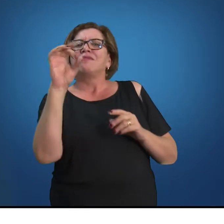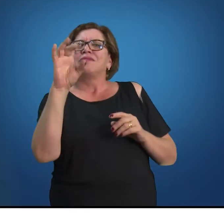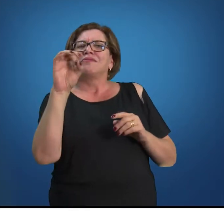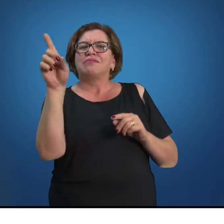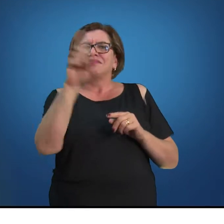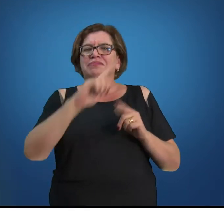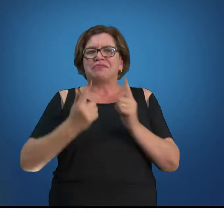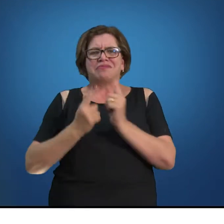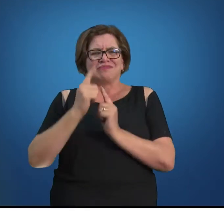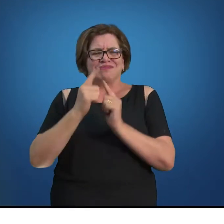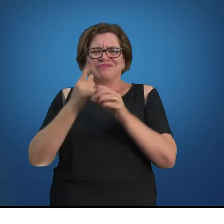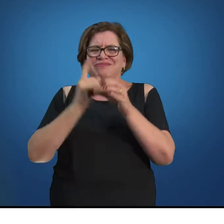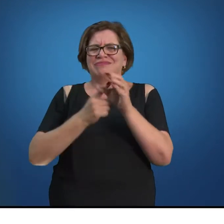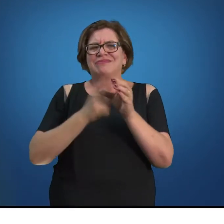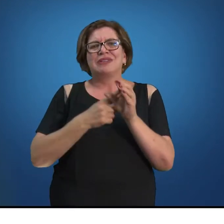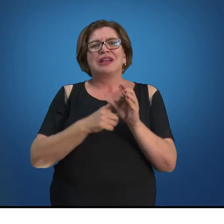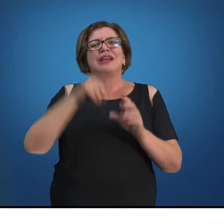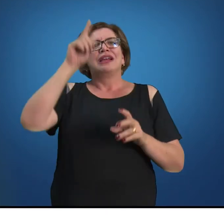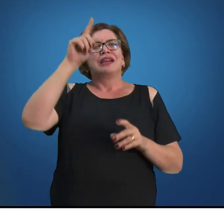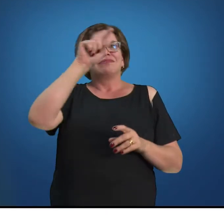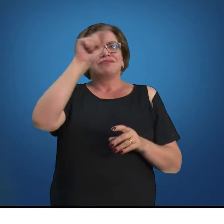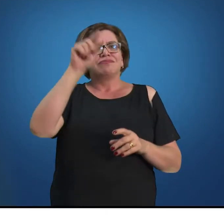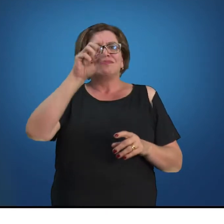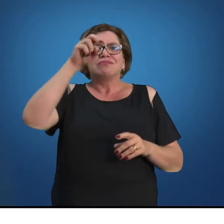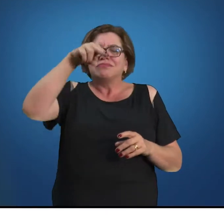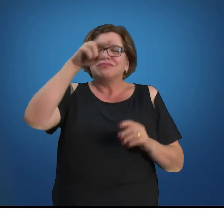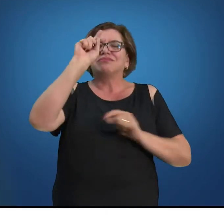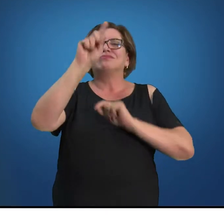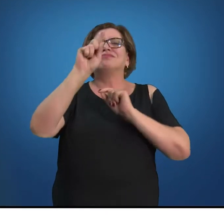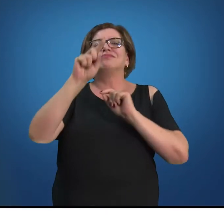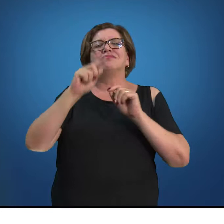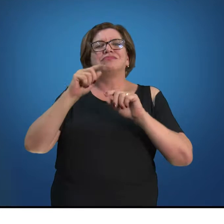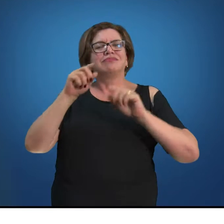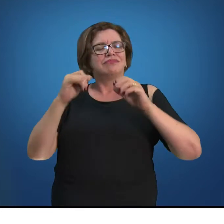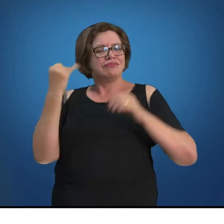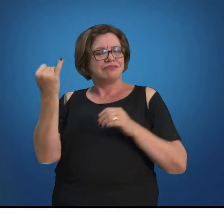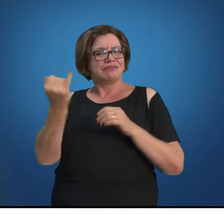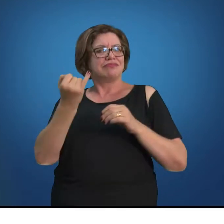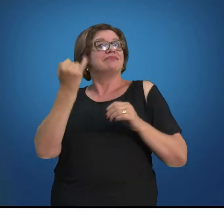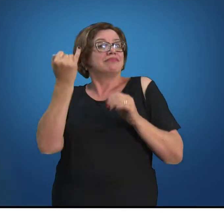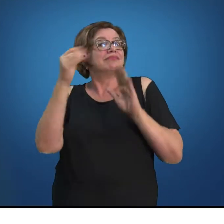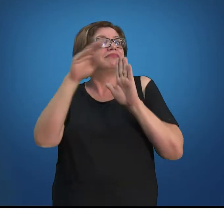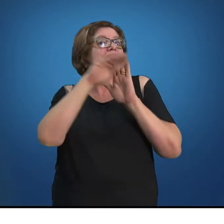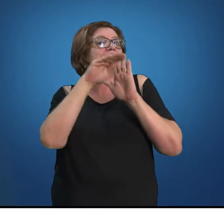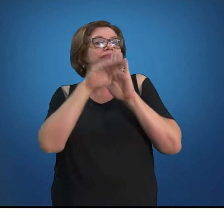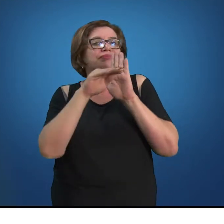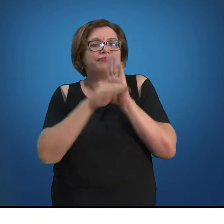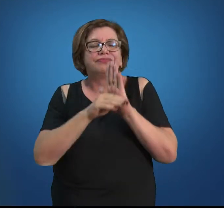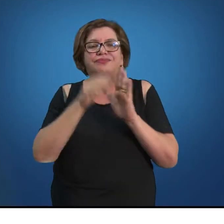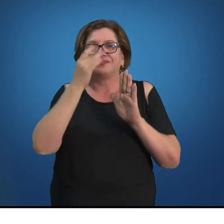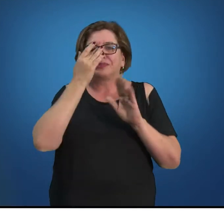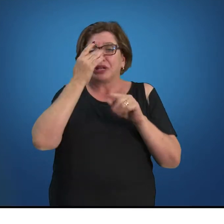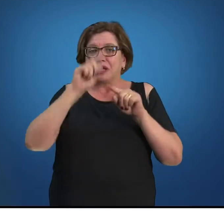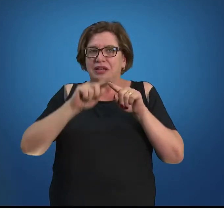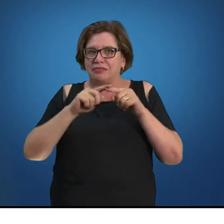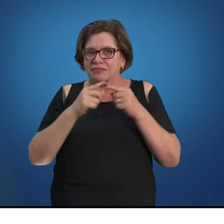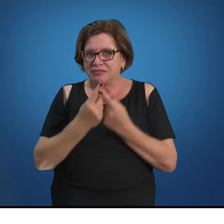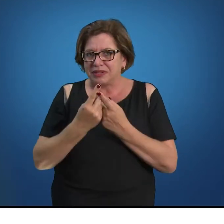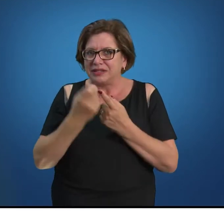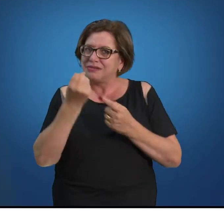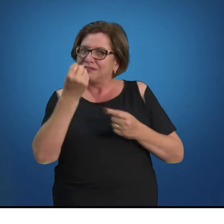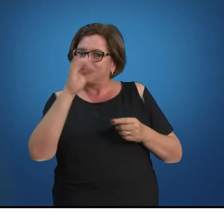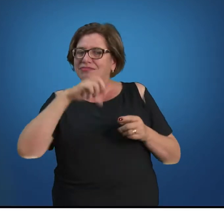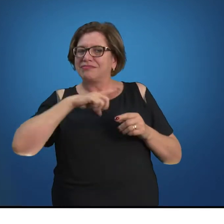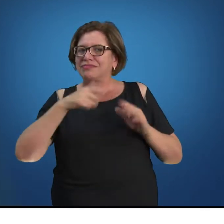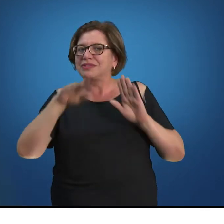gestão urbana. Ele também é um instrumento importante dentro do planejamento e da gestão, mas que sem planejamento e